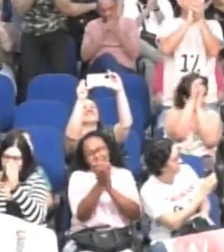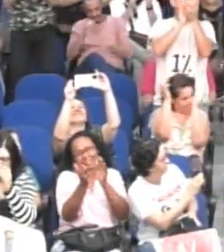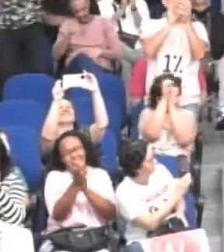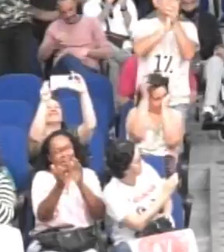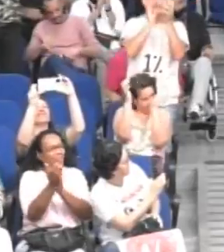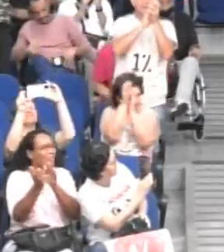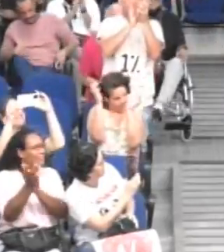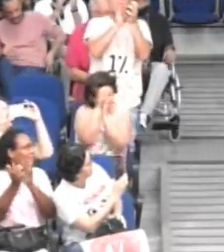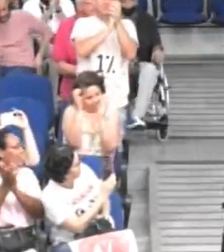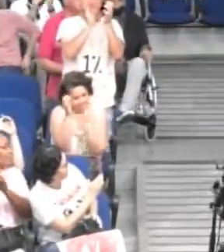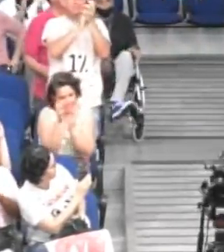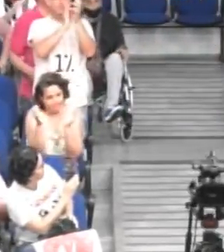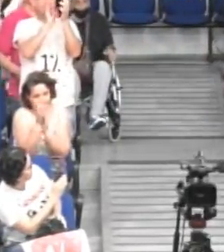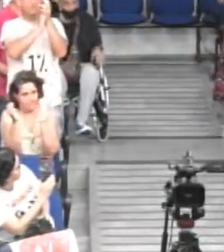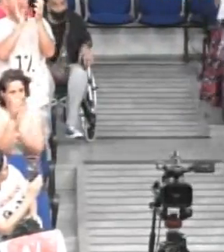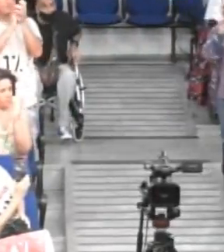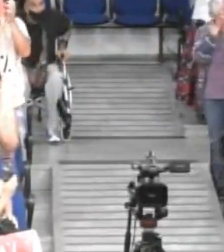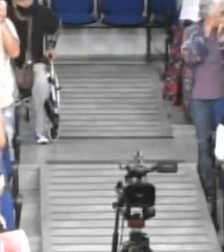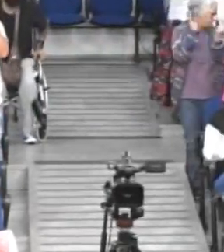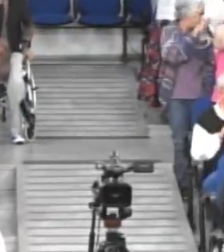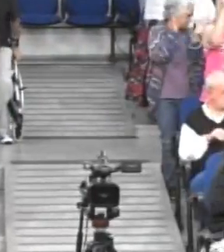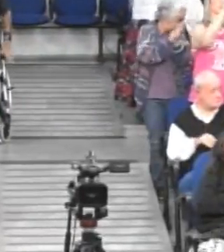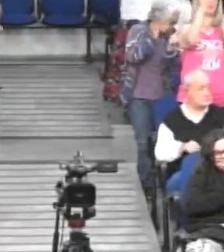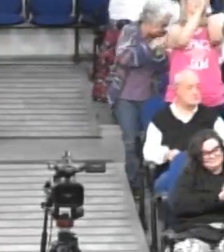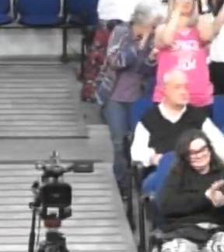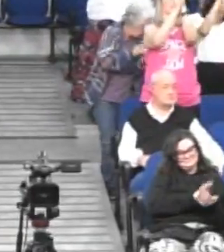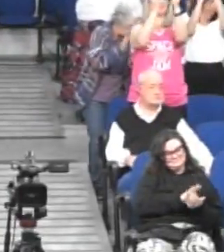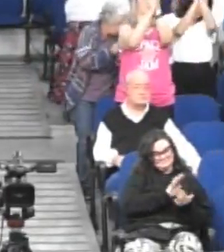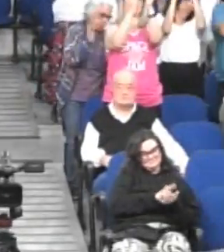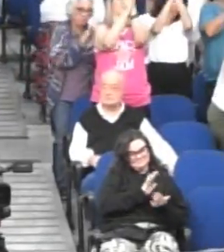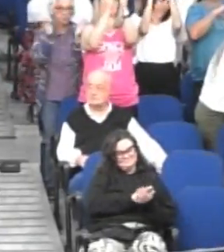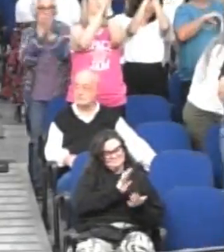Ok. Agradecer ao Eduardo. Acho que nós vamos ter...